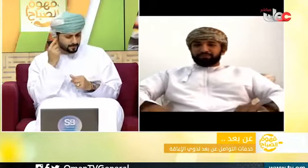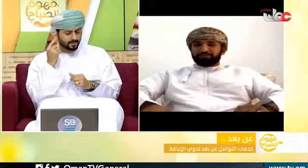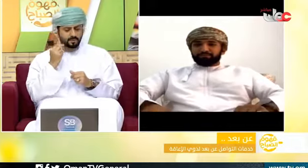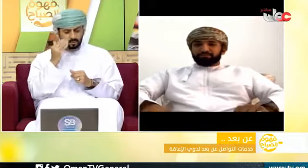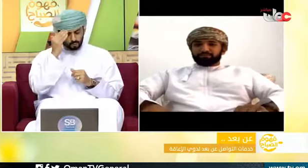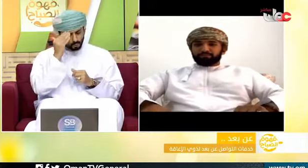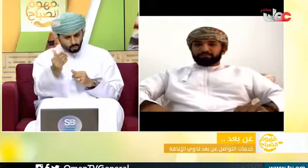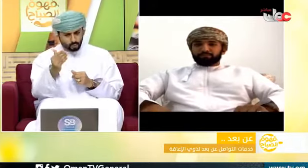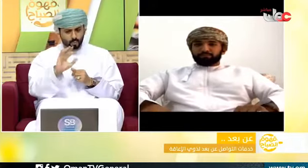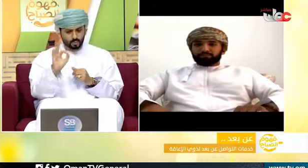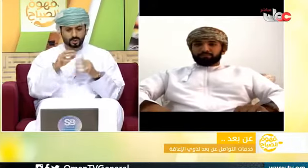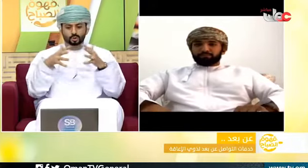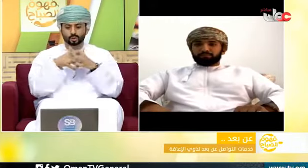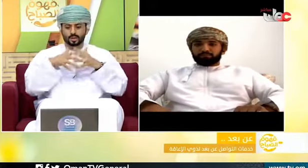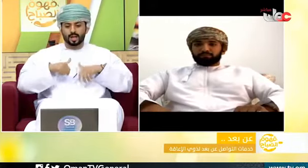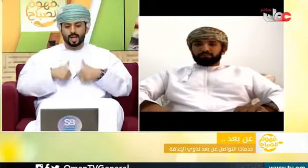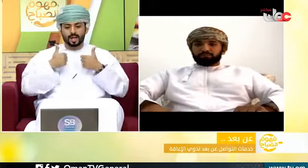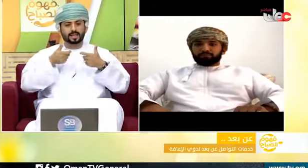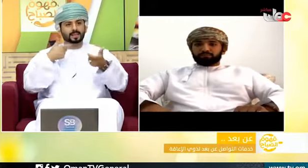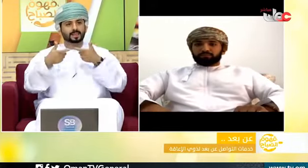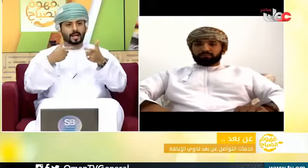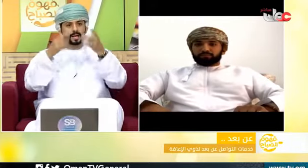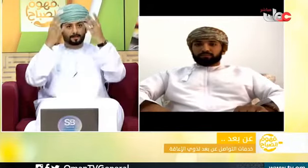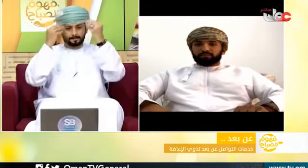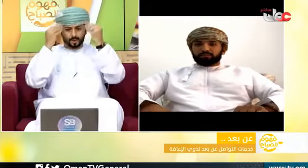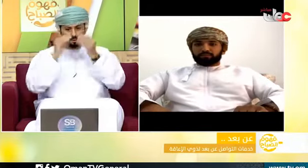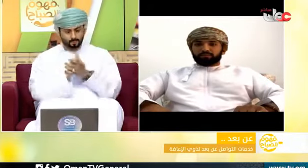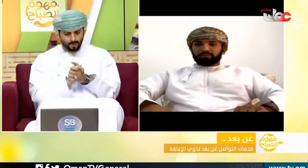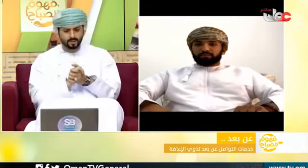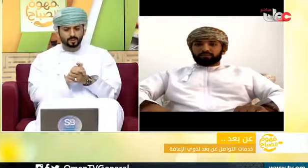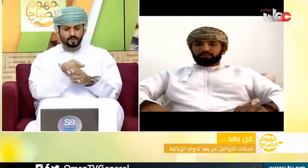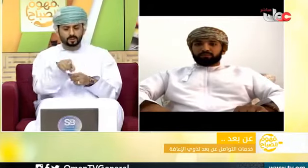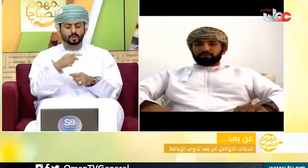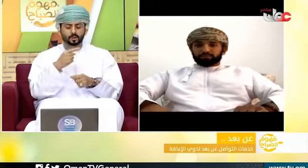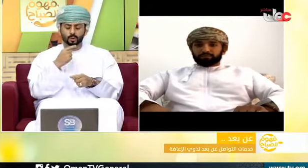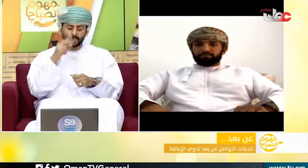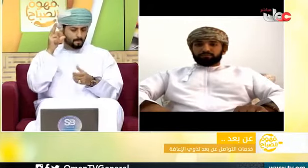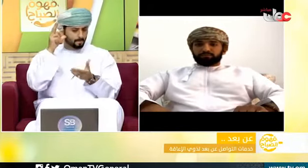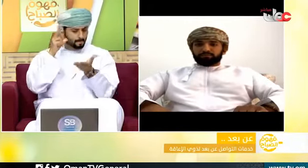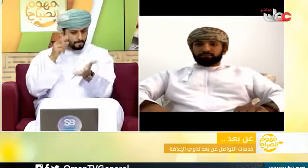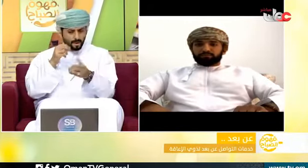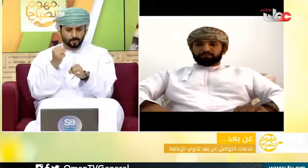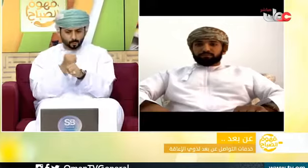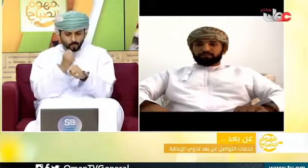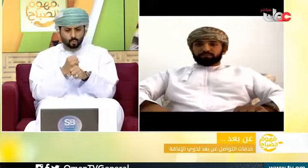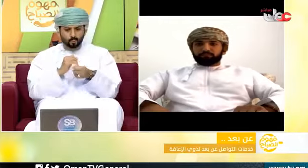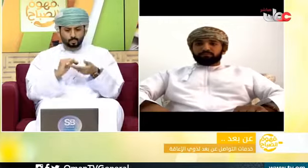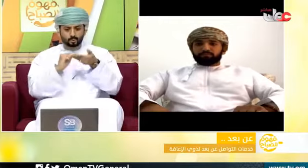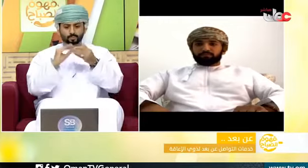موضوعنا، أنا سمعت وأيضا أشكر شركة حياة لتقنية المعلومات، أنه